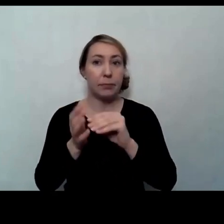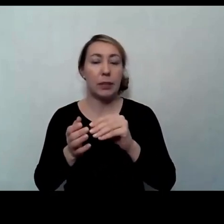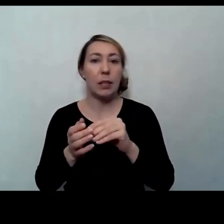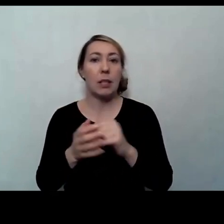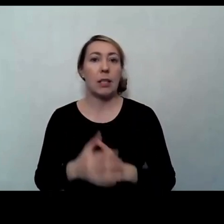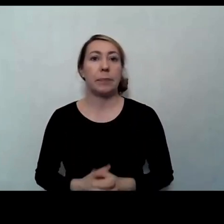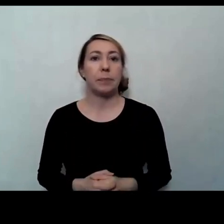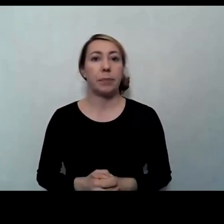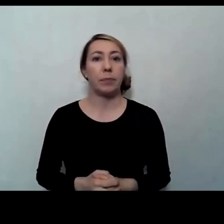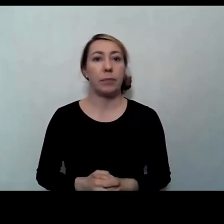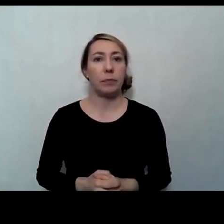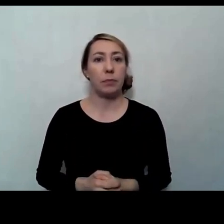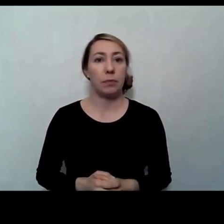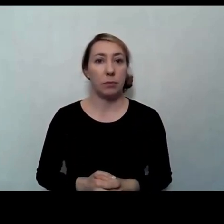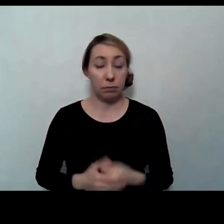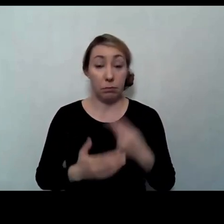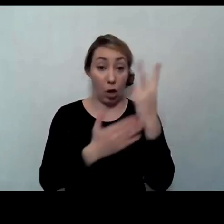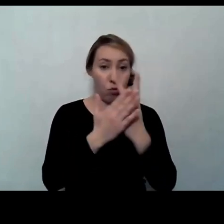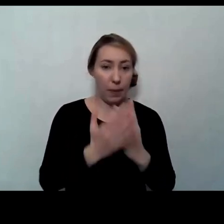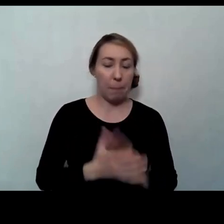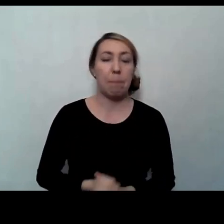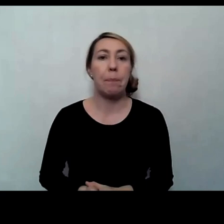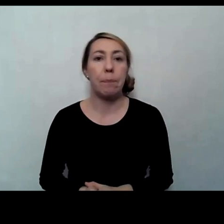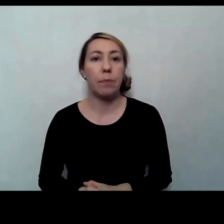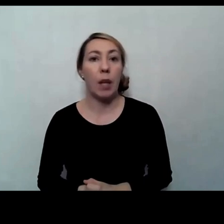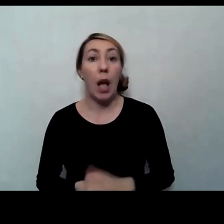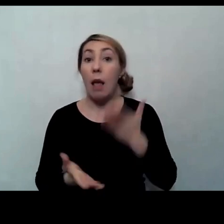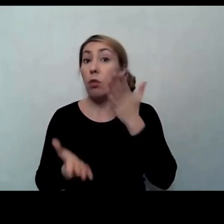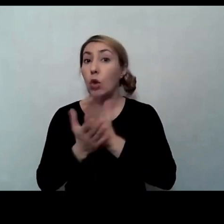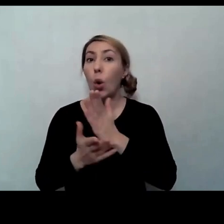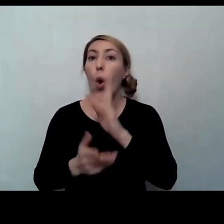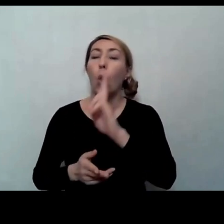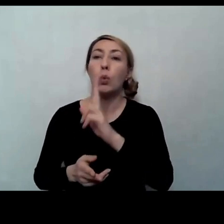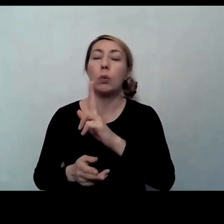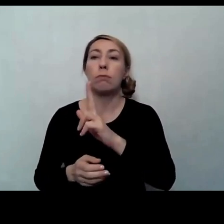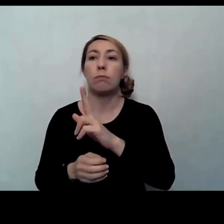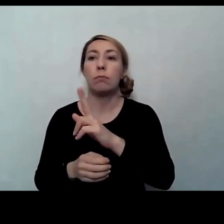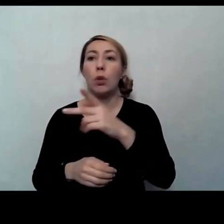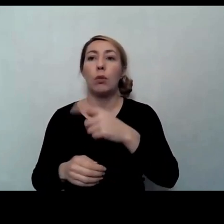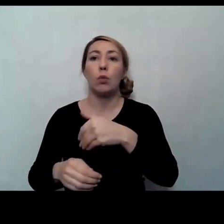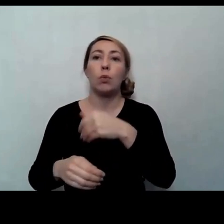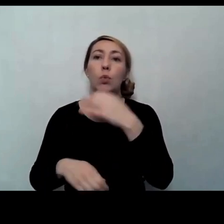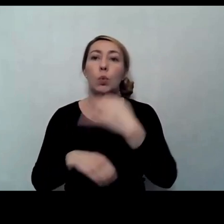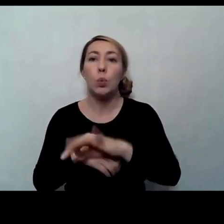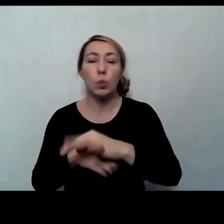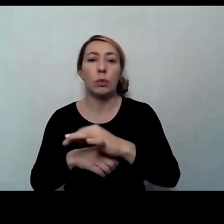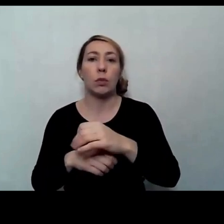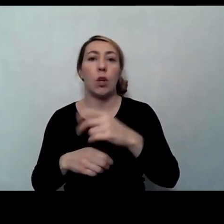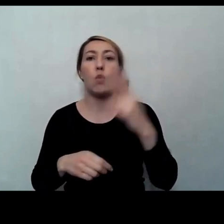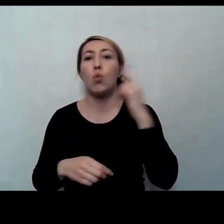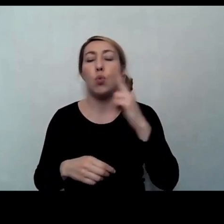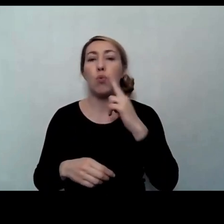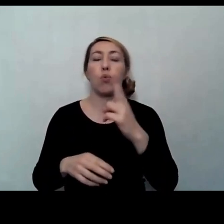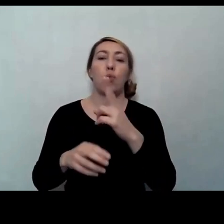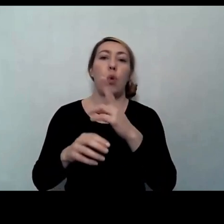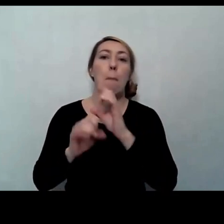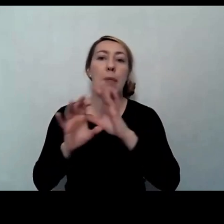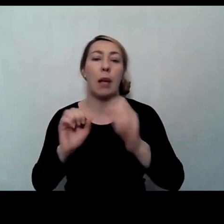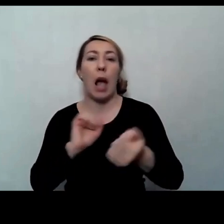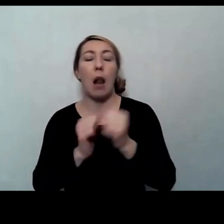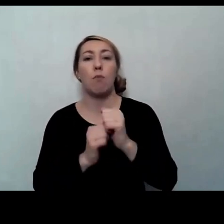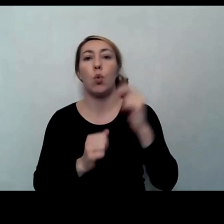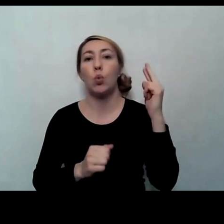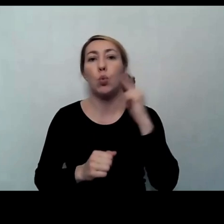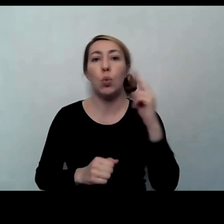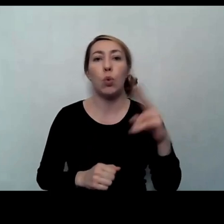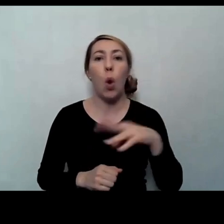palącą ją kwestię i czytam. Czy tylko osoby z wykształceniem surdopedagogicznym lub surdologopedycznym mogą